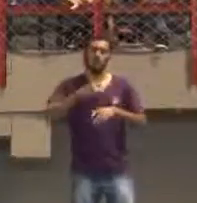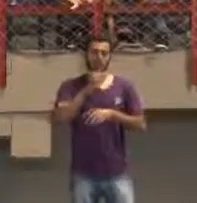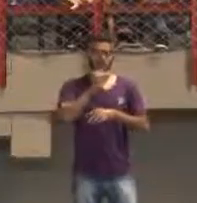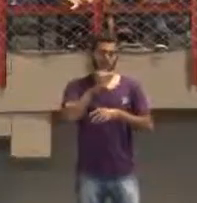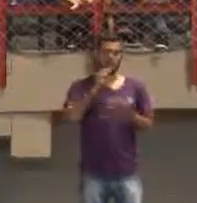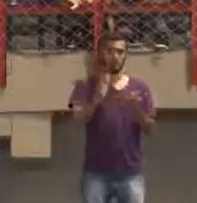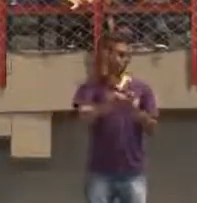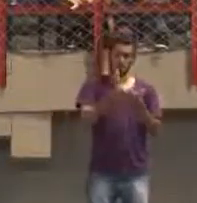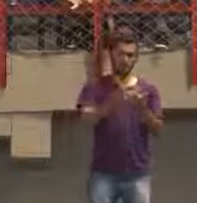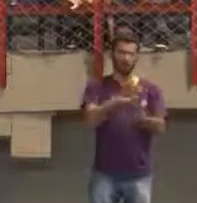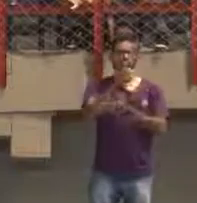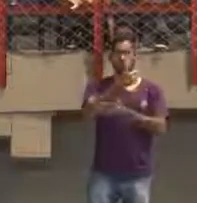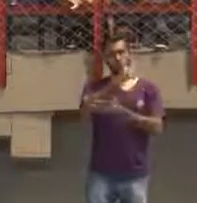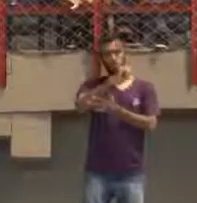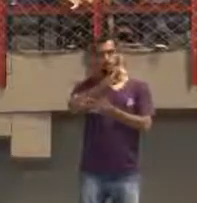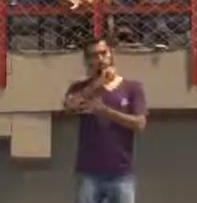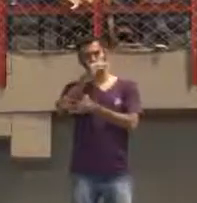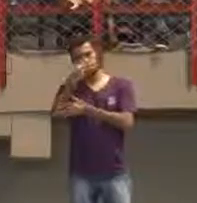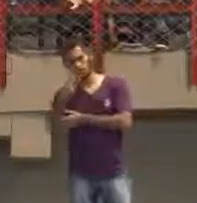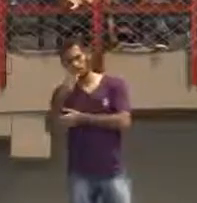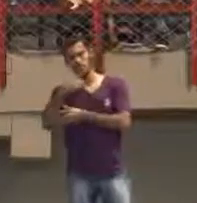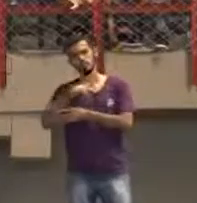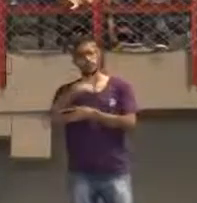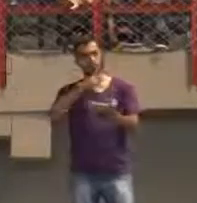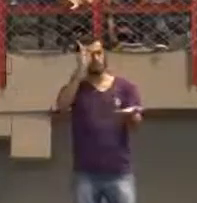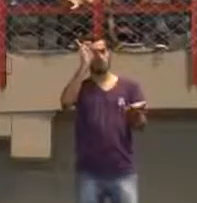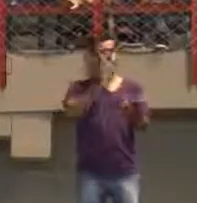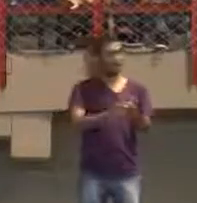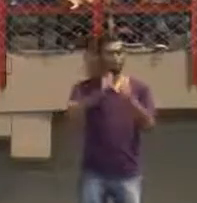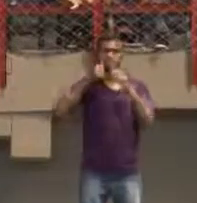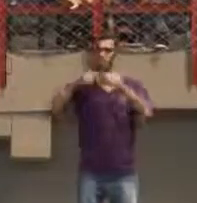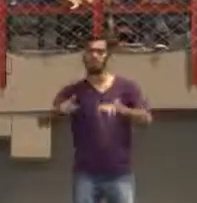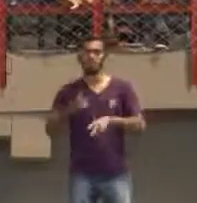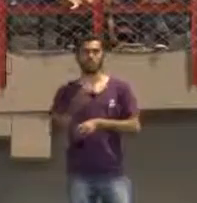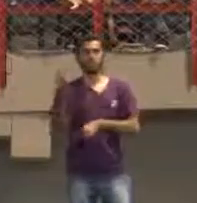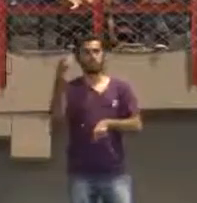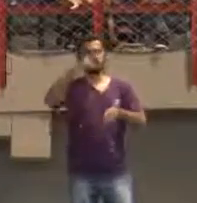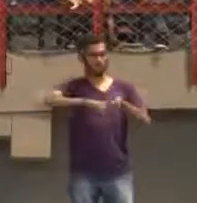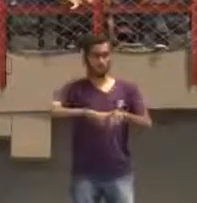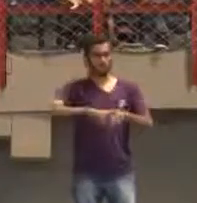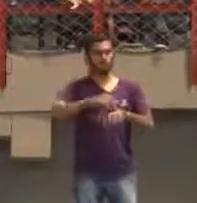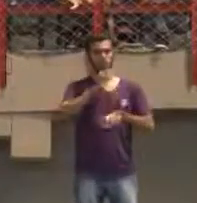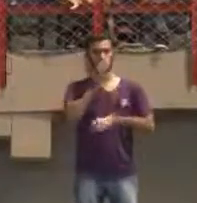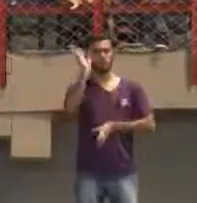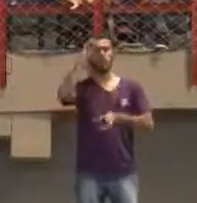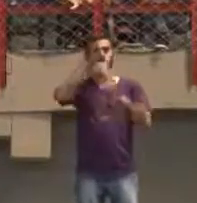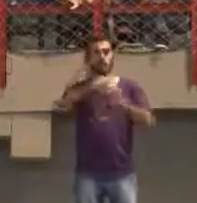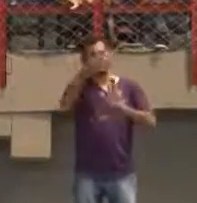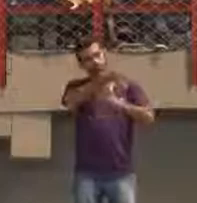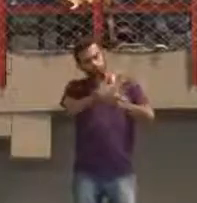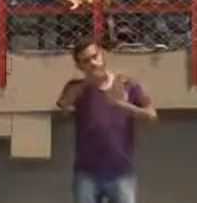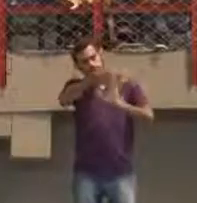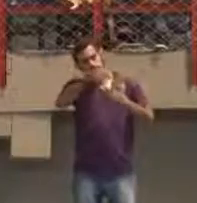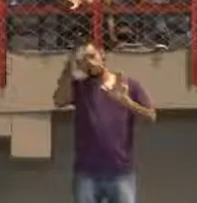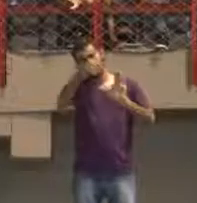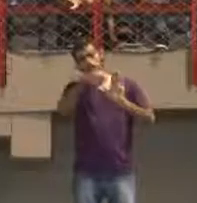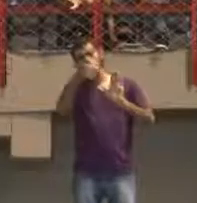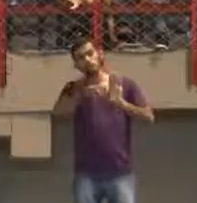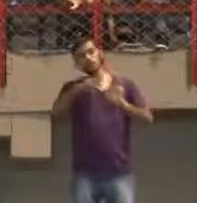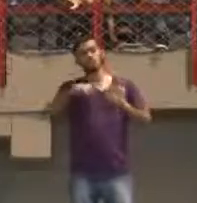1903 você vai ter o realismo e o naturalismo dentro desse texto na verdade